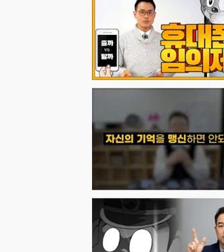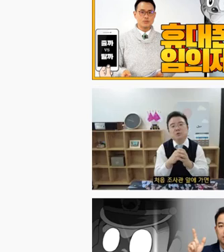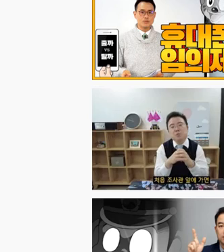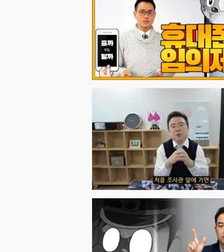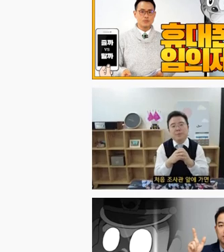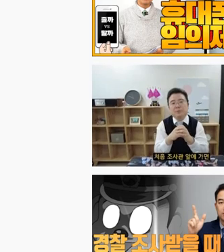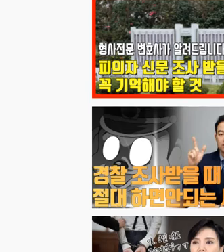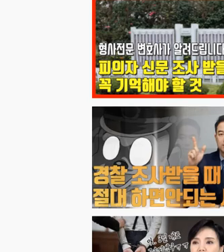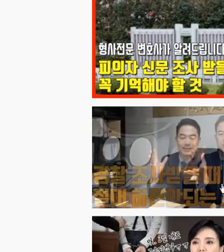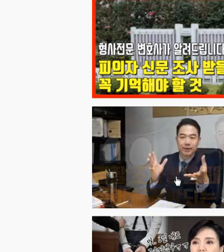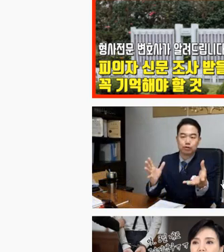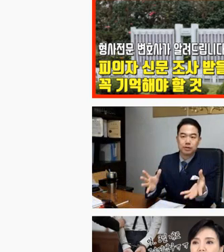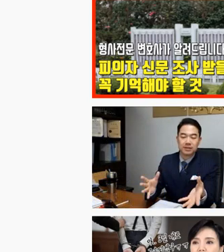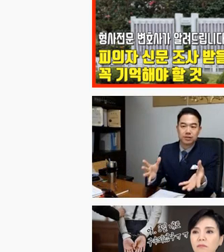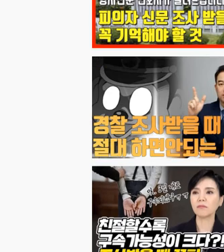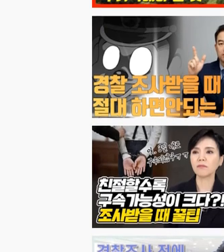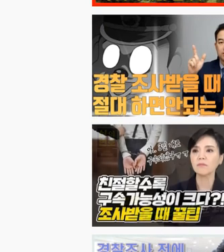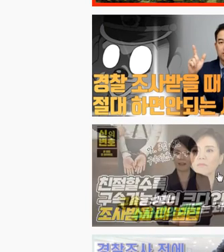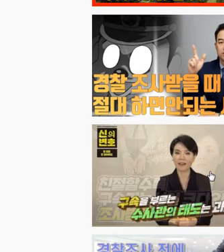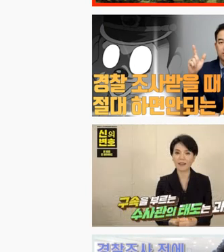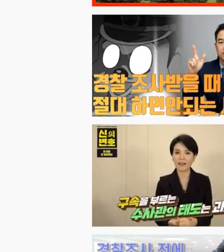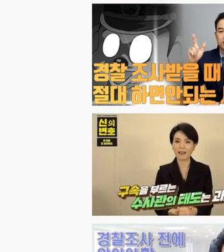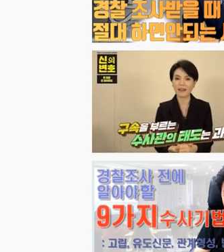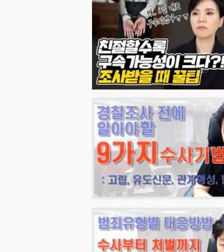거부하는 경우가